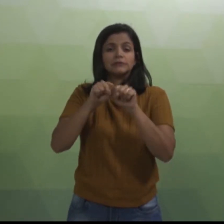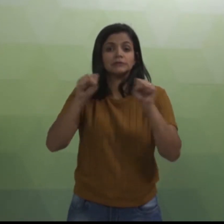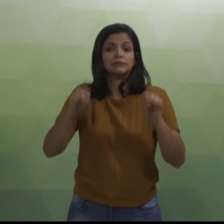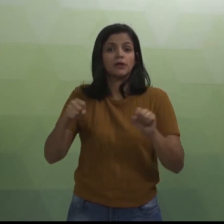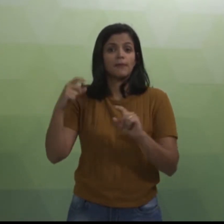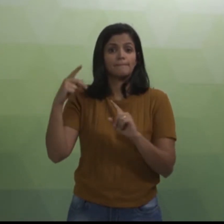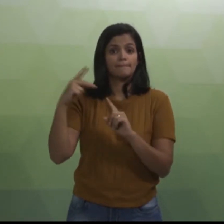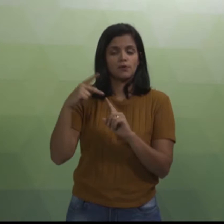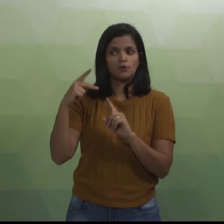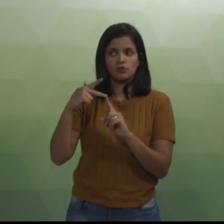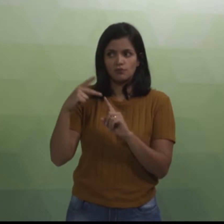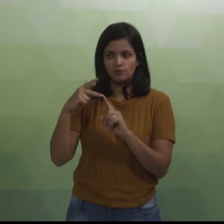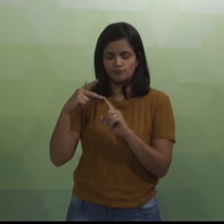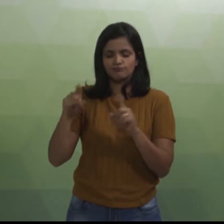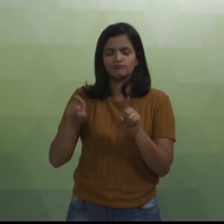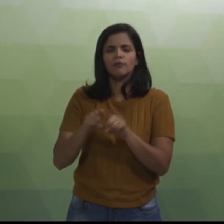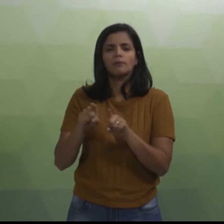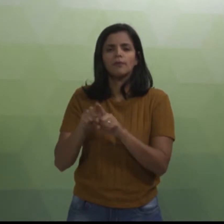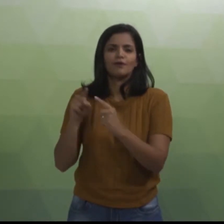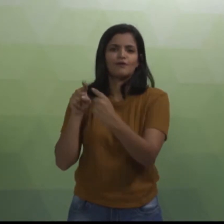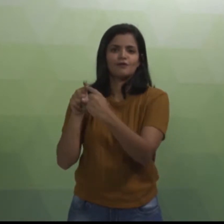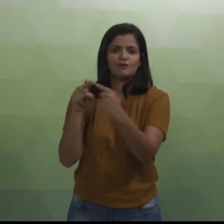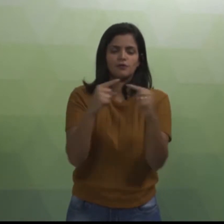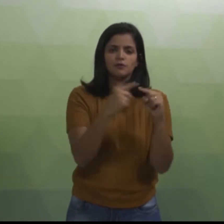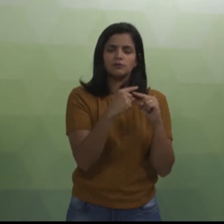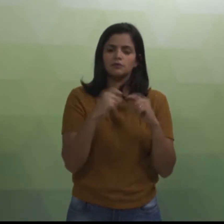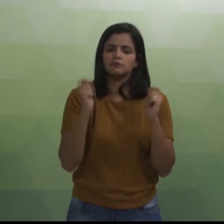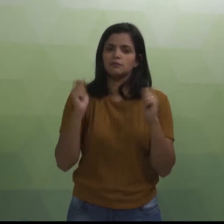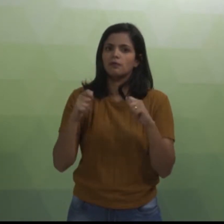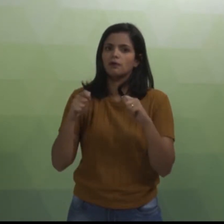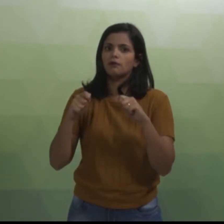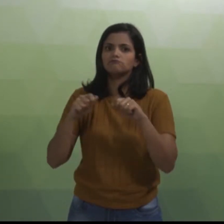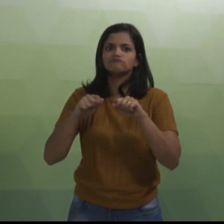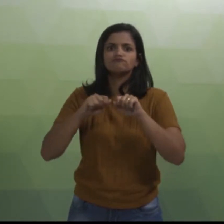nominalização. Segundo, sistema pronominal